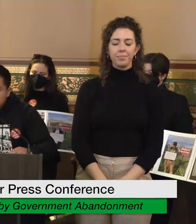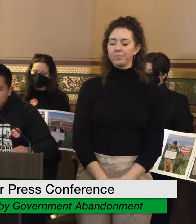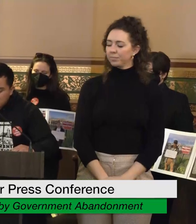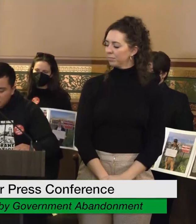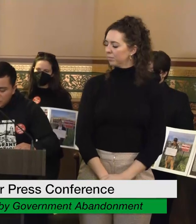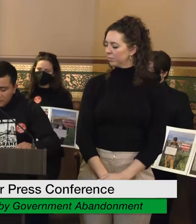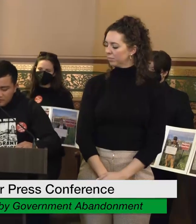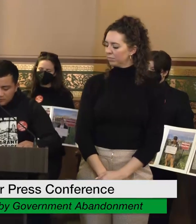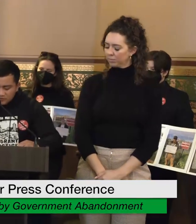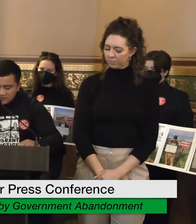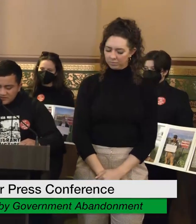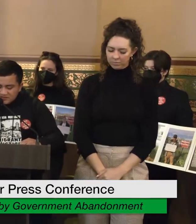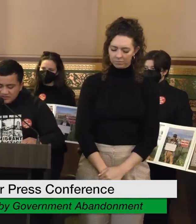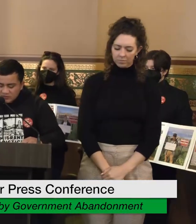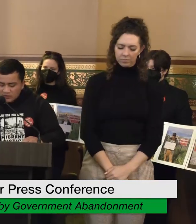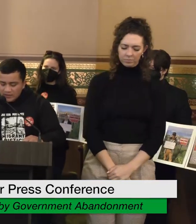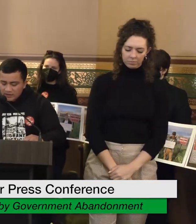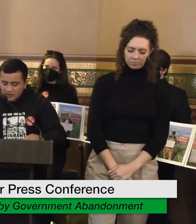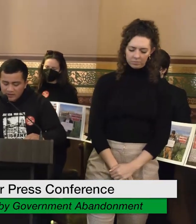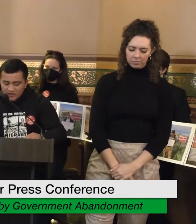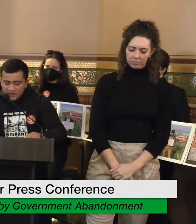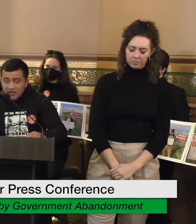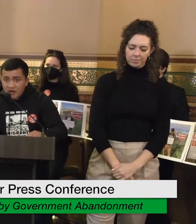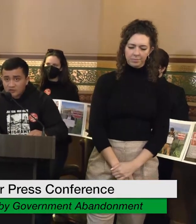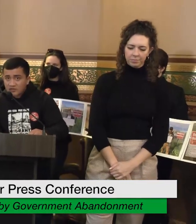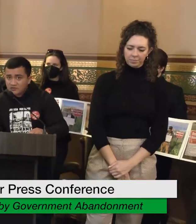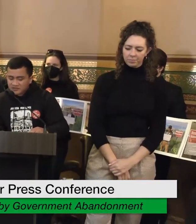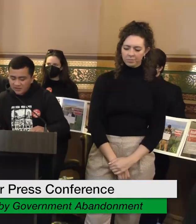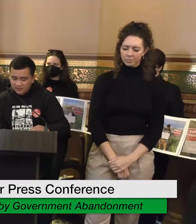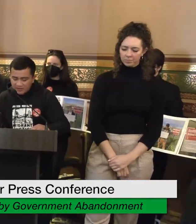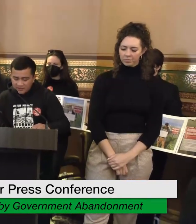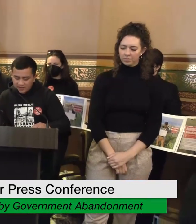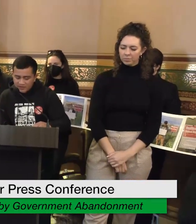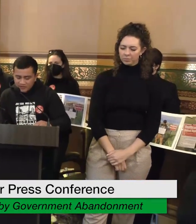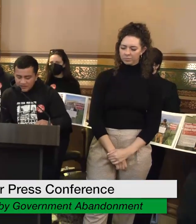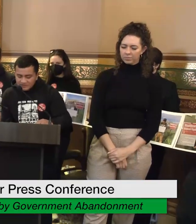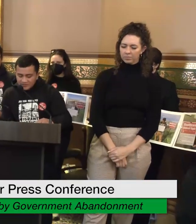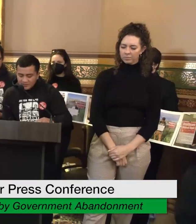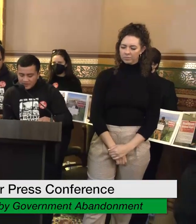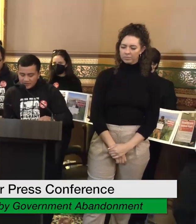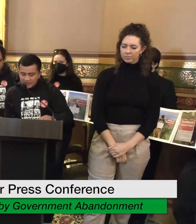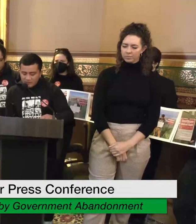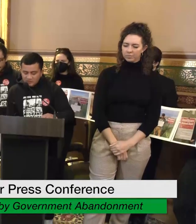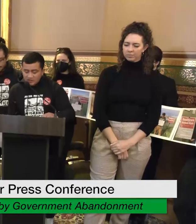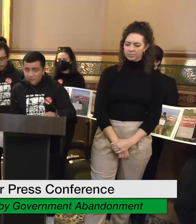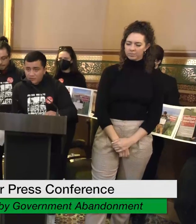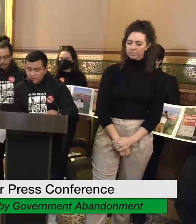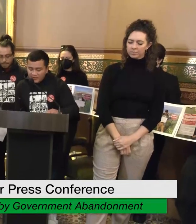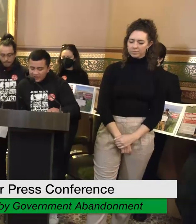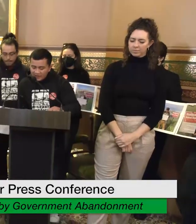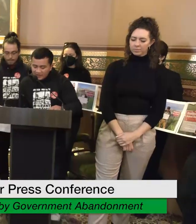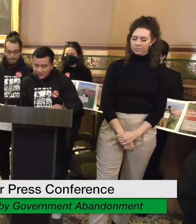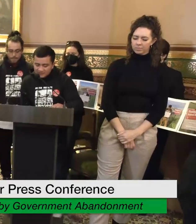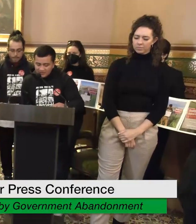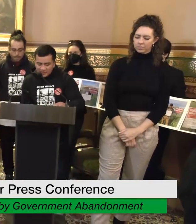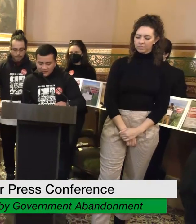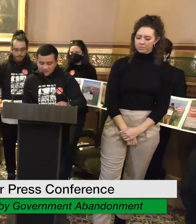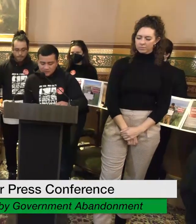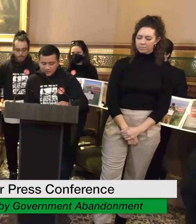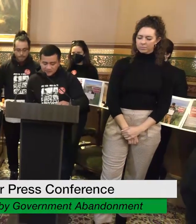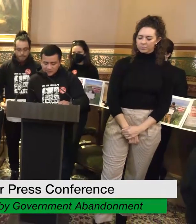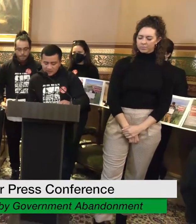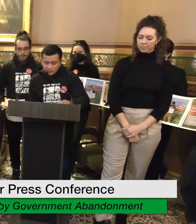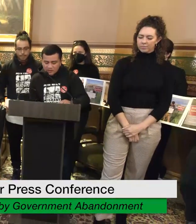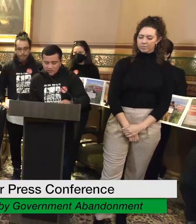Entonces, estamos aquí porque Vermont necesita asegurar que ya no se nos discrimine. De esta manera, queremos que Vermont cree líneas